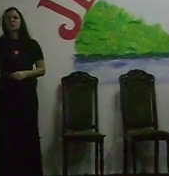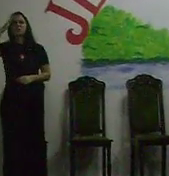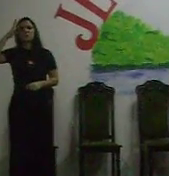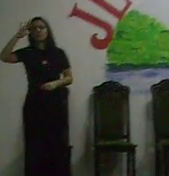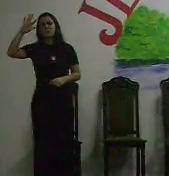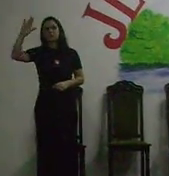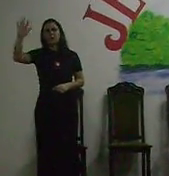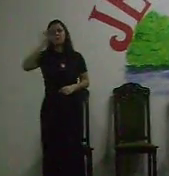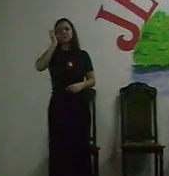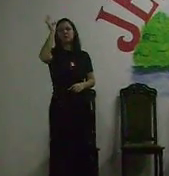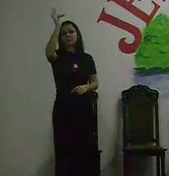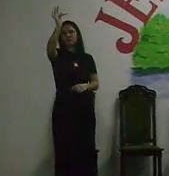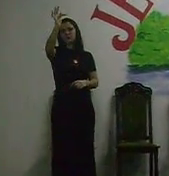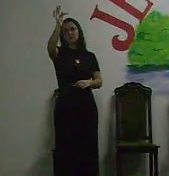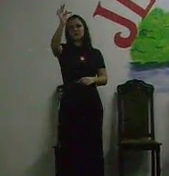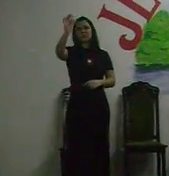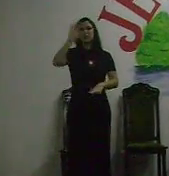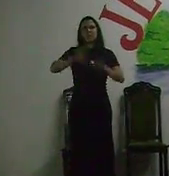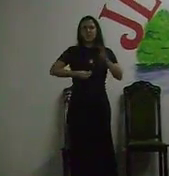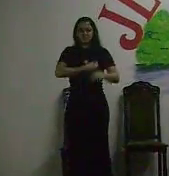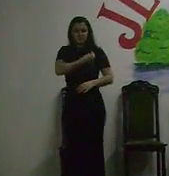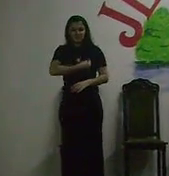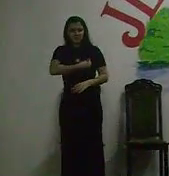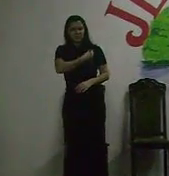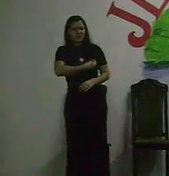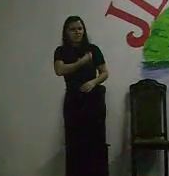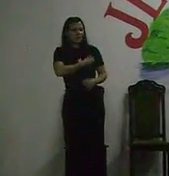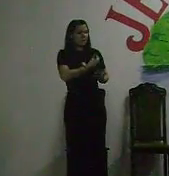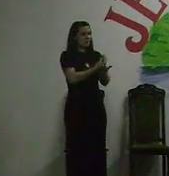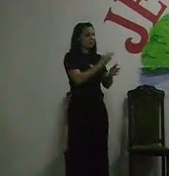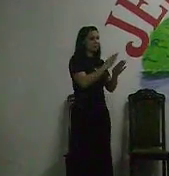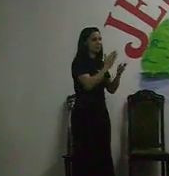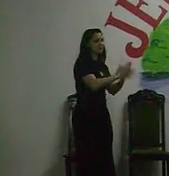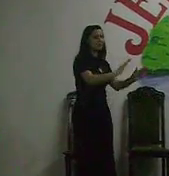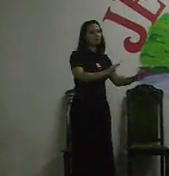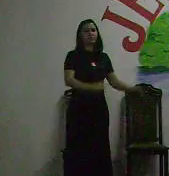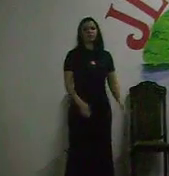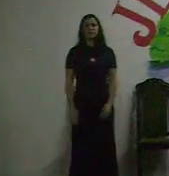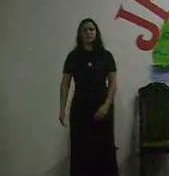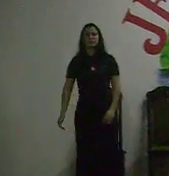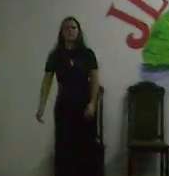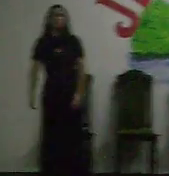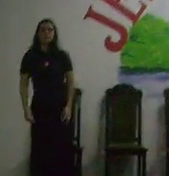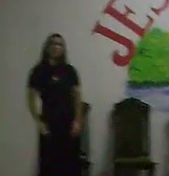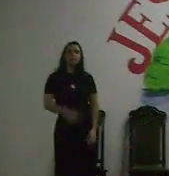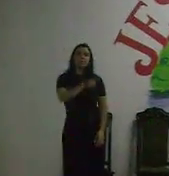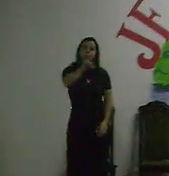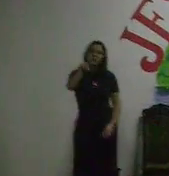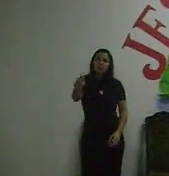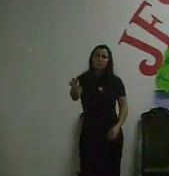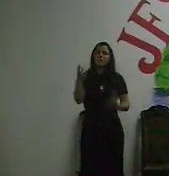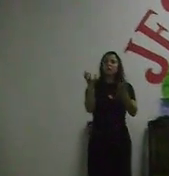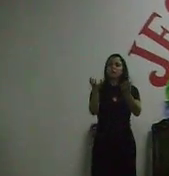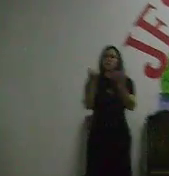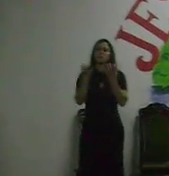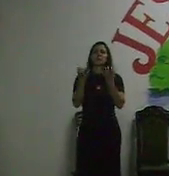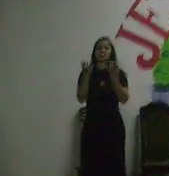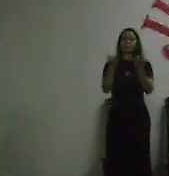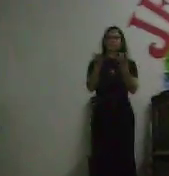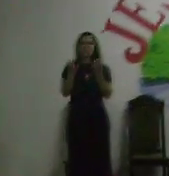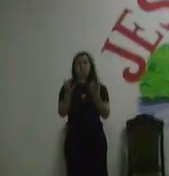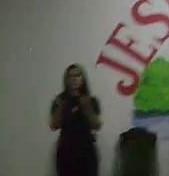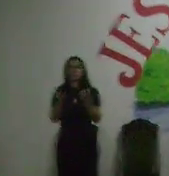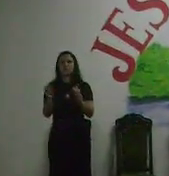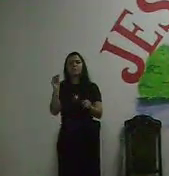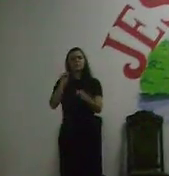papel. Não é essa vizinha que vai falar, meu irmão. É o que você vai fazer dela